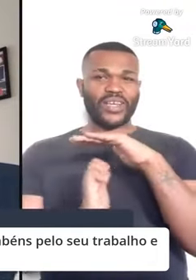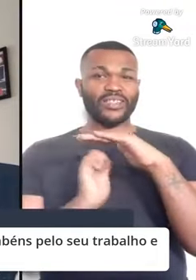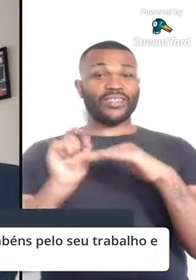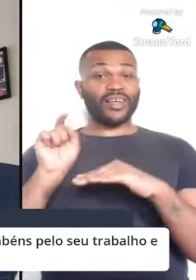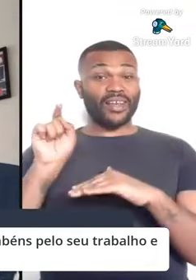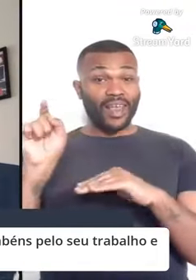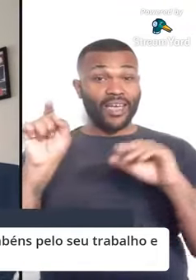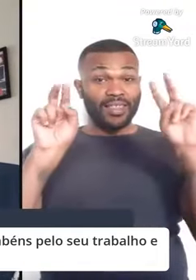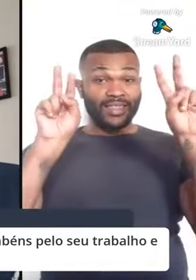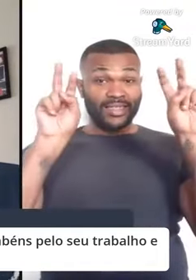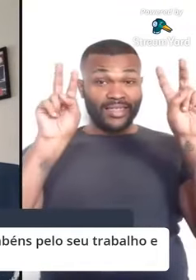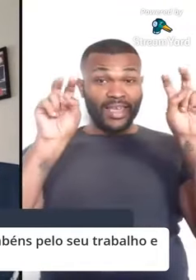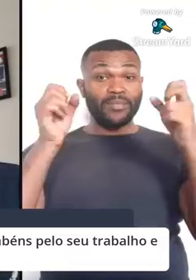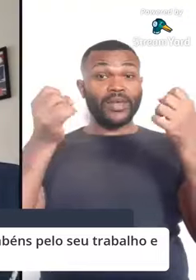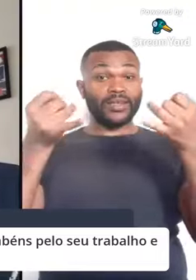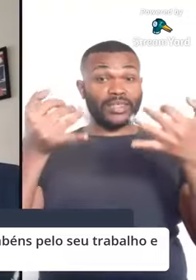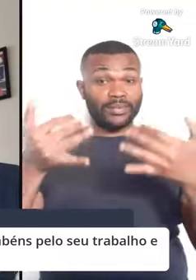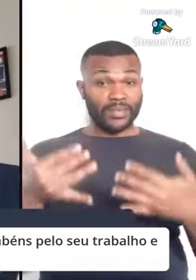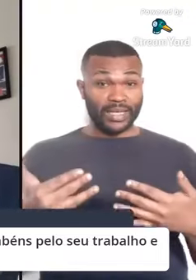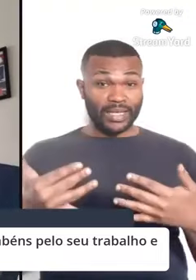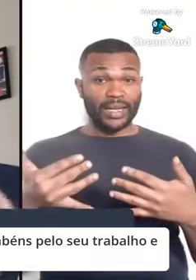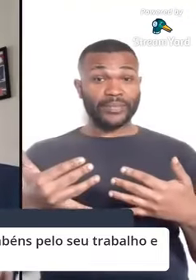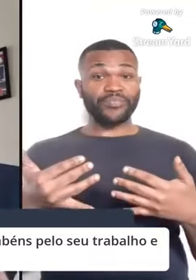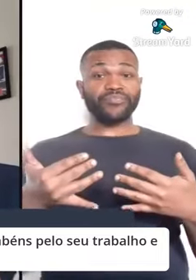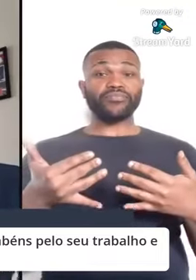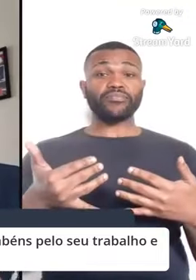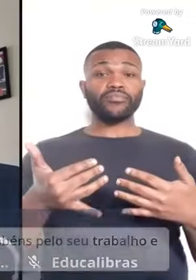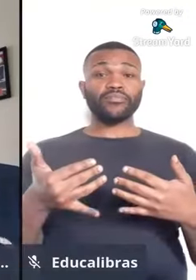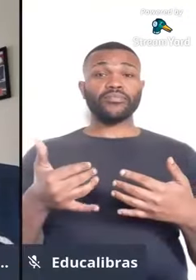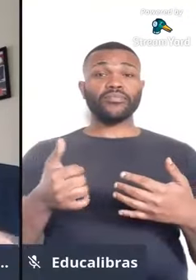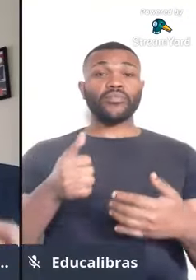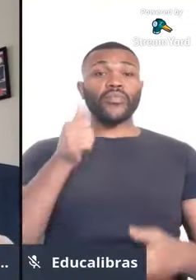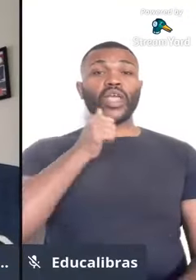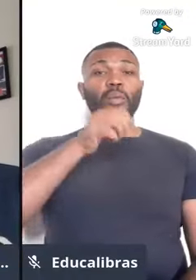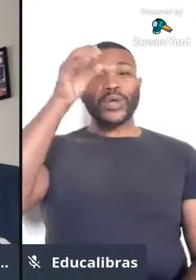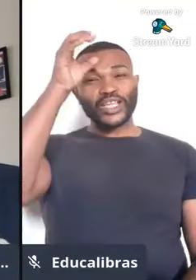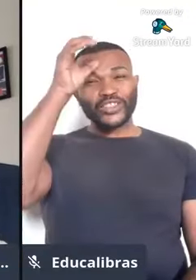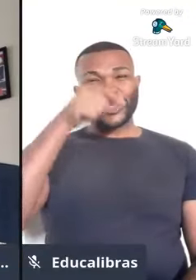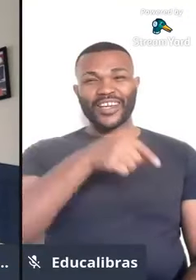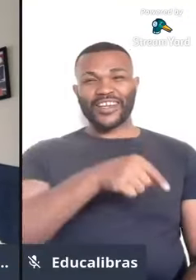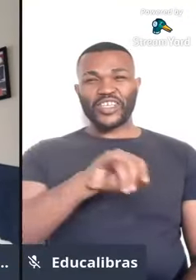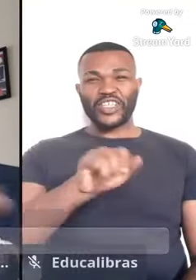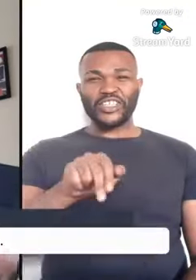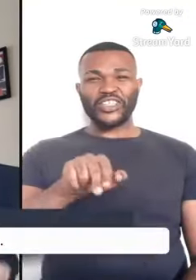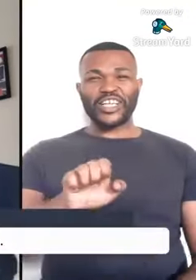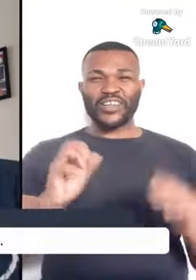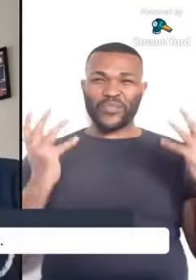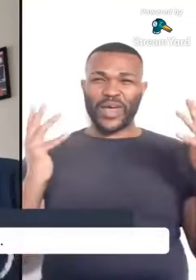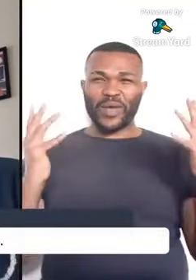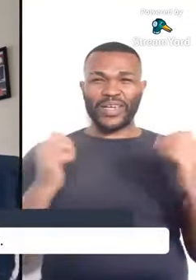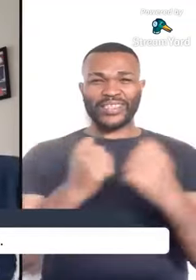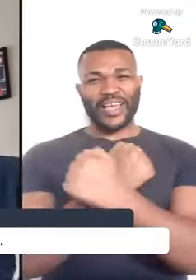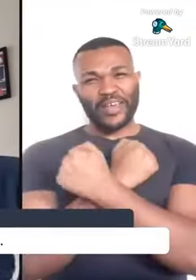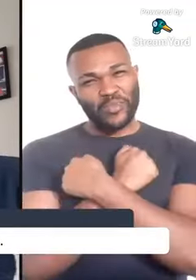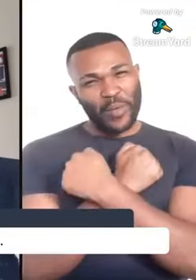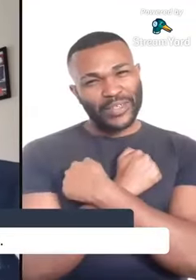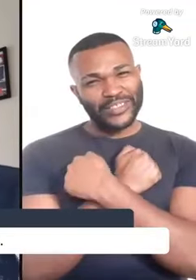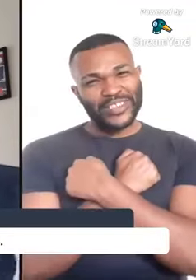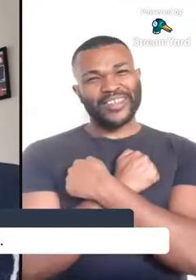tema, né? Trate desse tema. Tem uma tia minha aqui, minha tia Jane está me dando parabéns. Dá licença de dar um abraço na minha tia Jane.